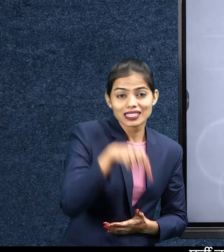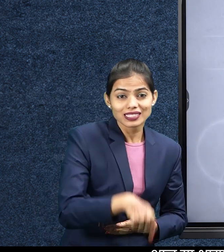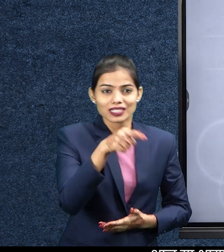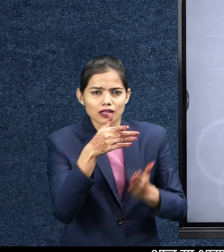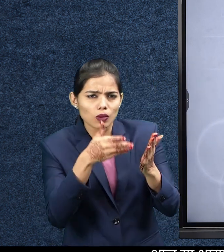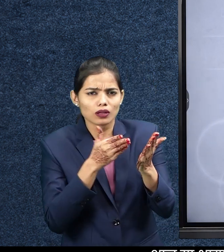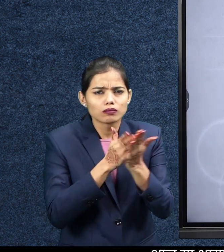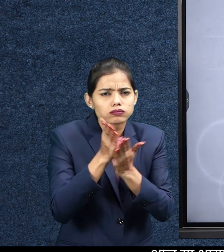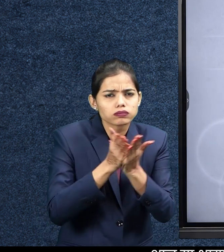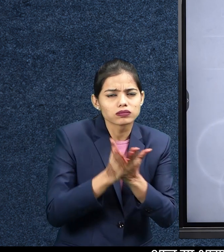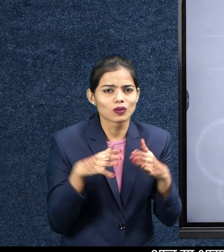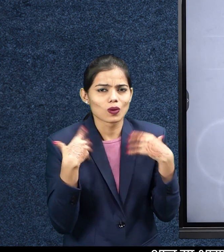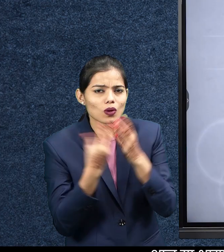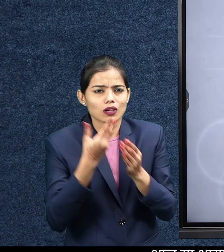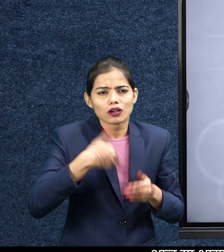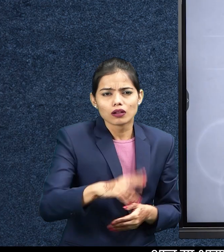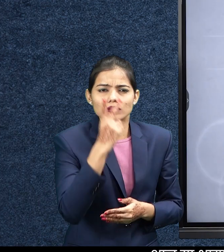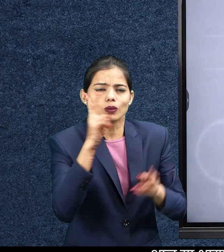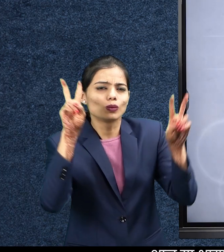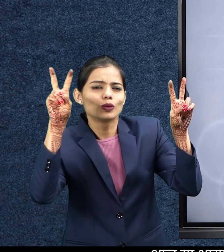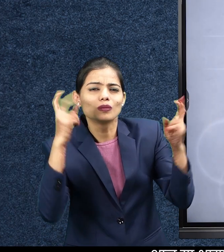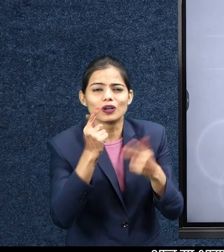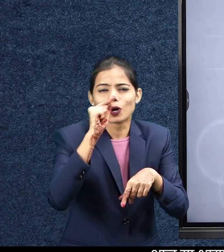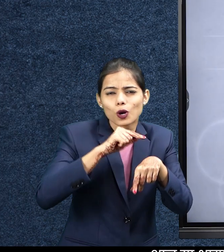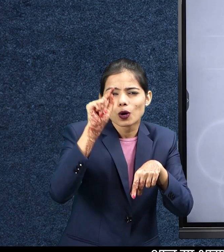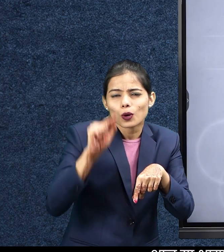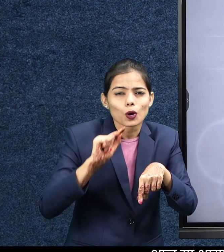आज या भागात आपण संभाव्य घटनांचे प्रकार पाहणार आहोत.